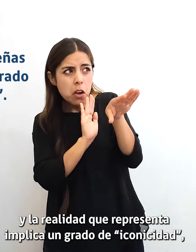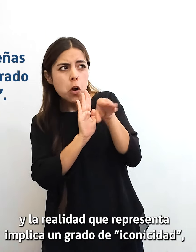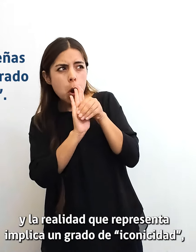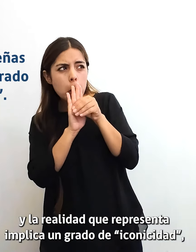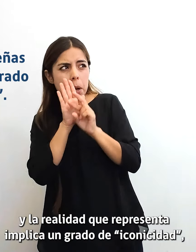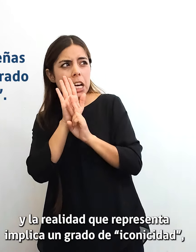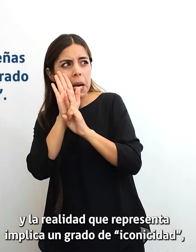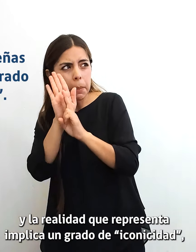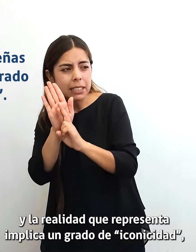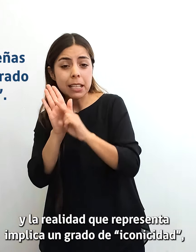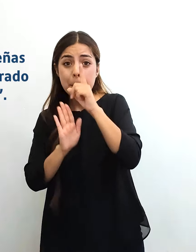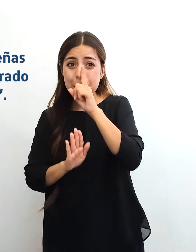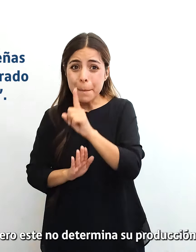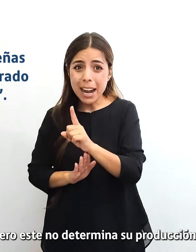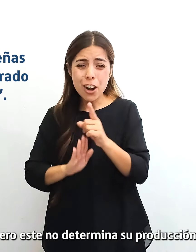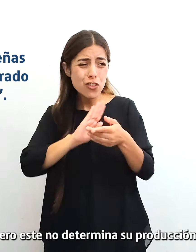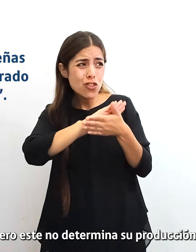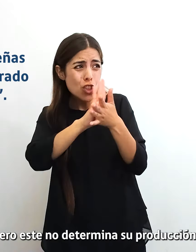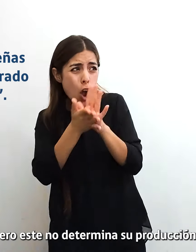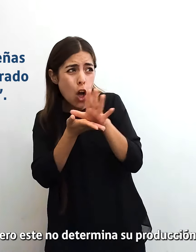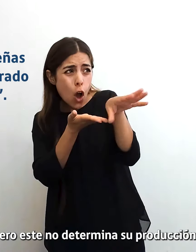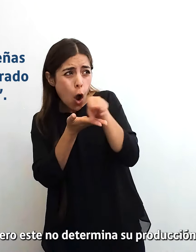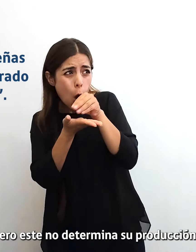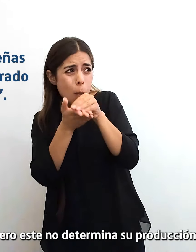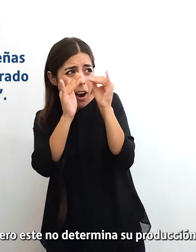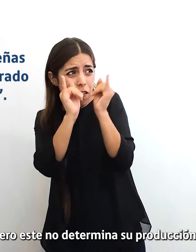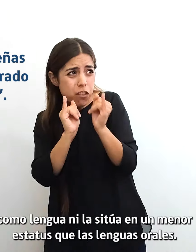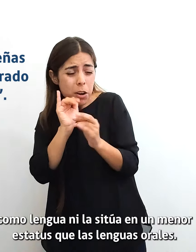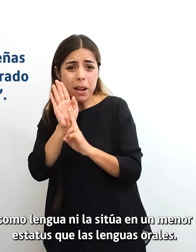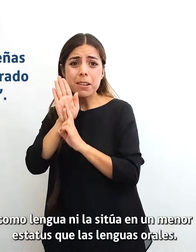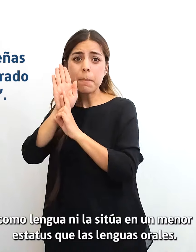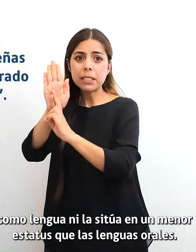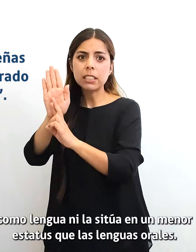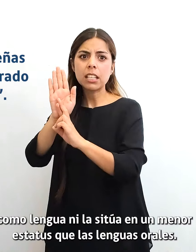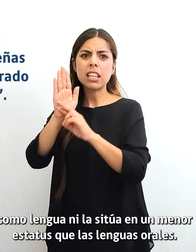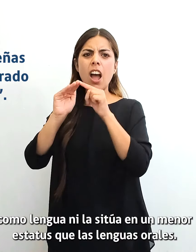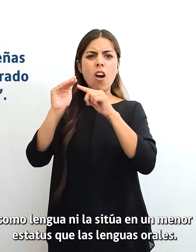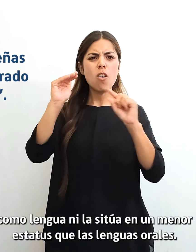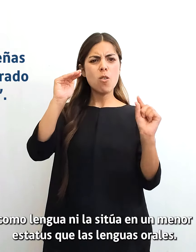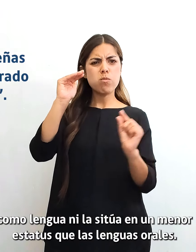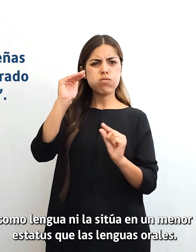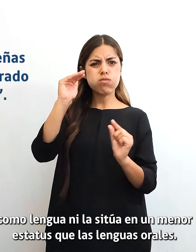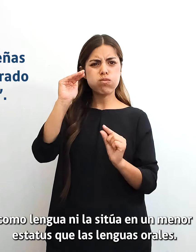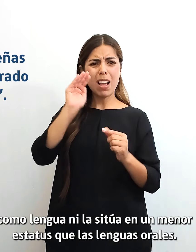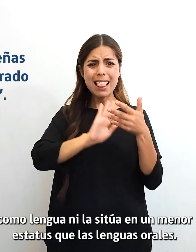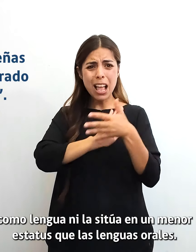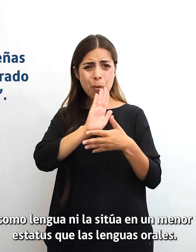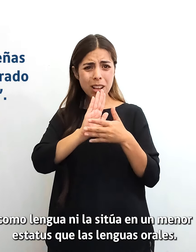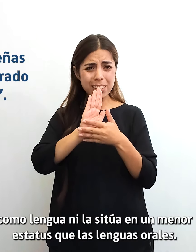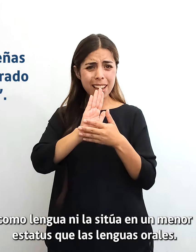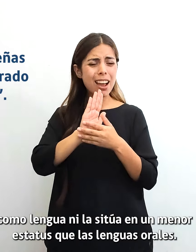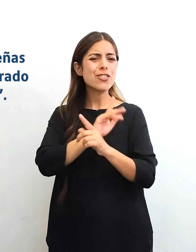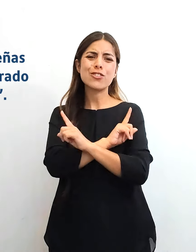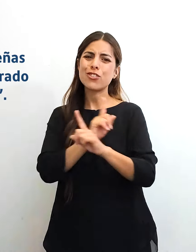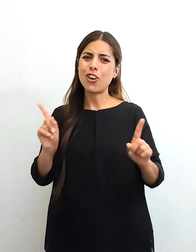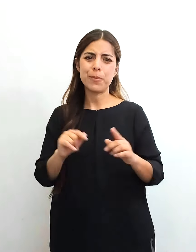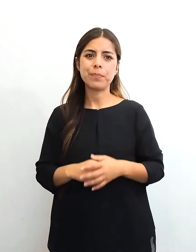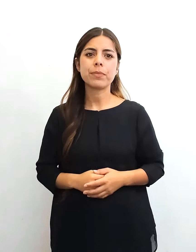un grado de iconicidad, pero este no determina su producción como lengua ni la sitúa en un menor estatus que las lenguas orales.